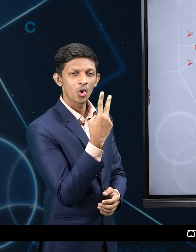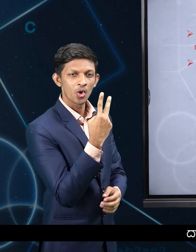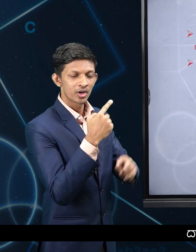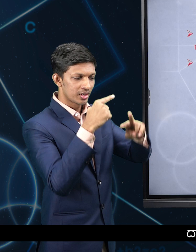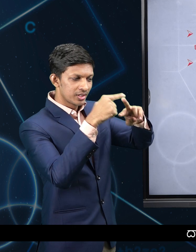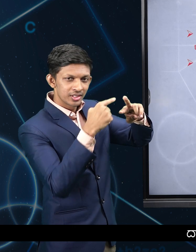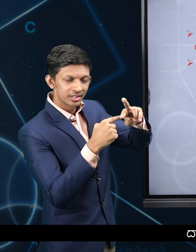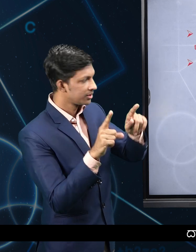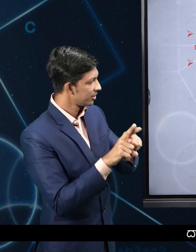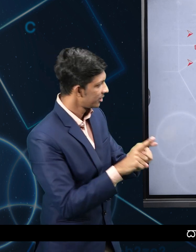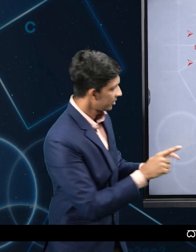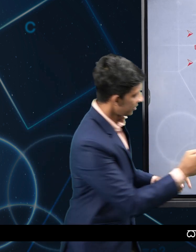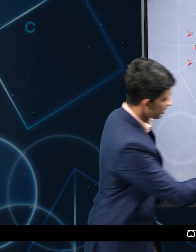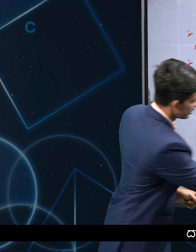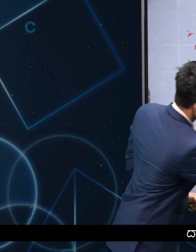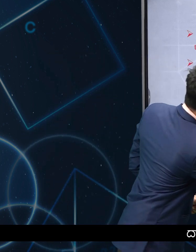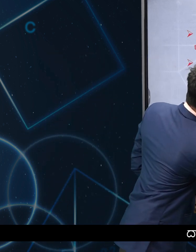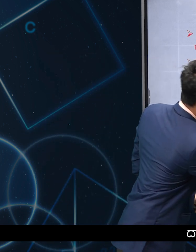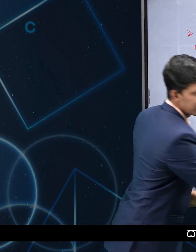దాని రెండు చేతులు రేడియో.